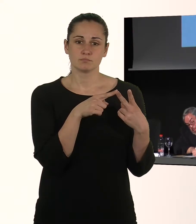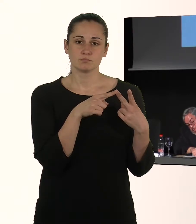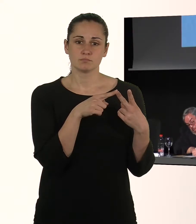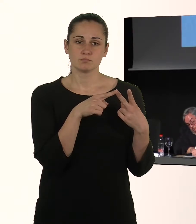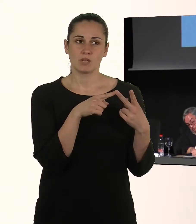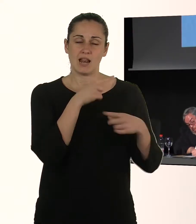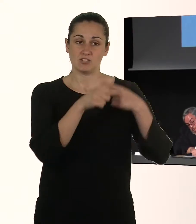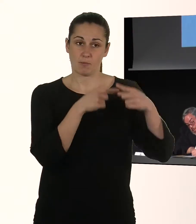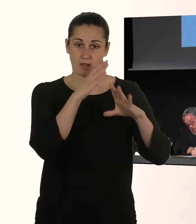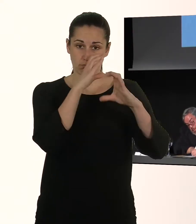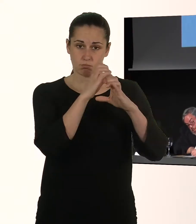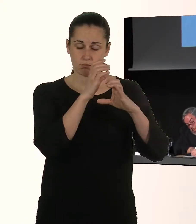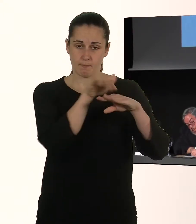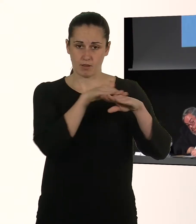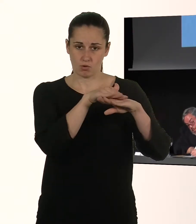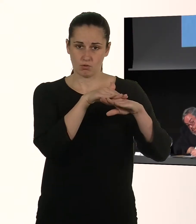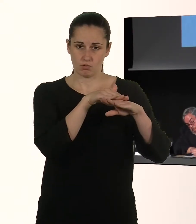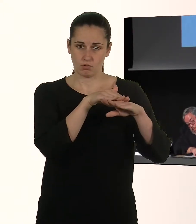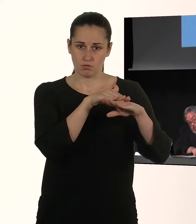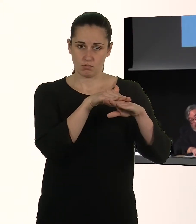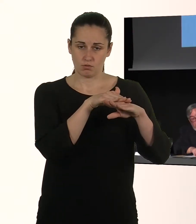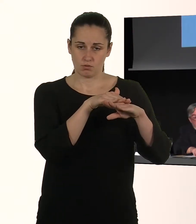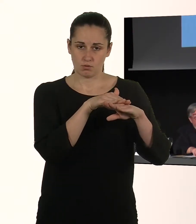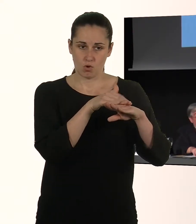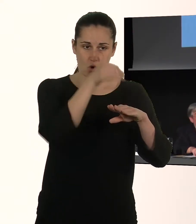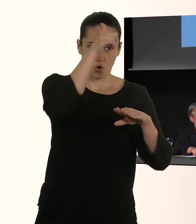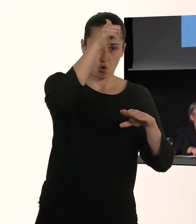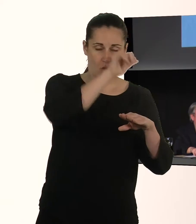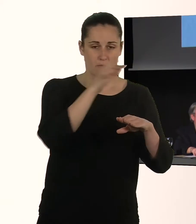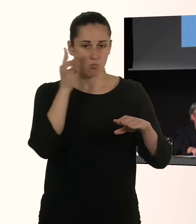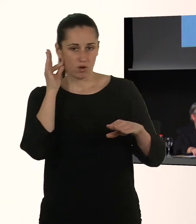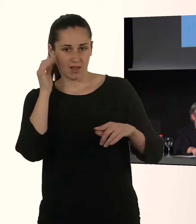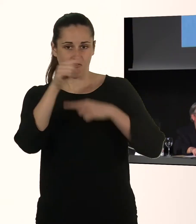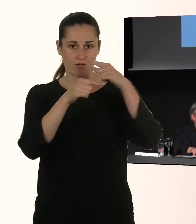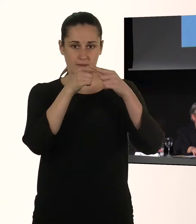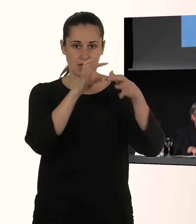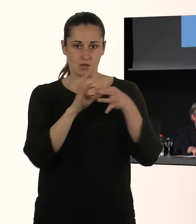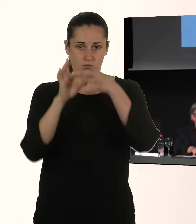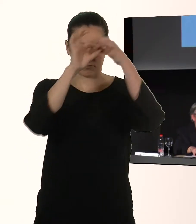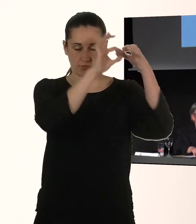perdón, la tríada hombre-mujer-familia, y por lo tanto básicamente de lo que está hablando es de